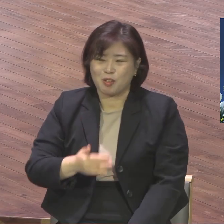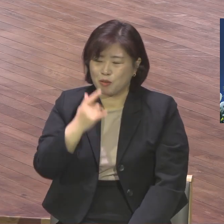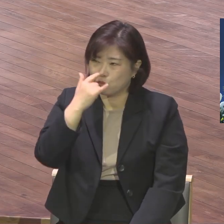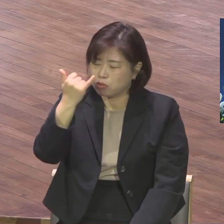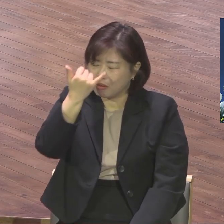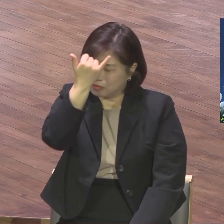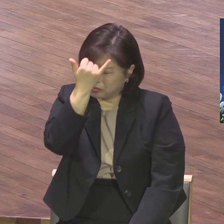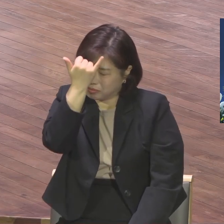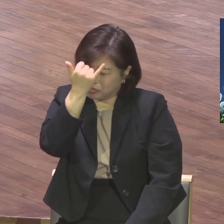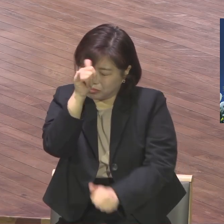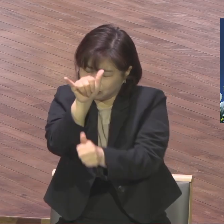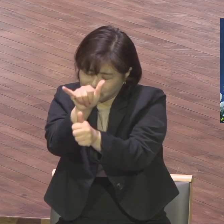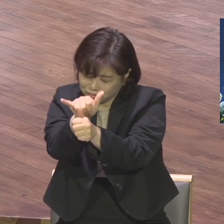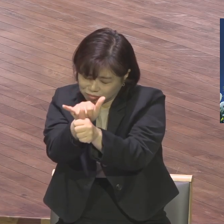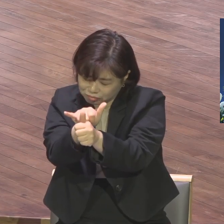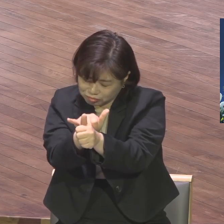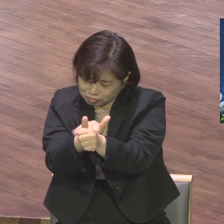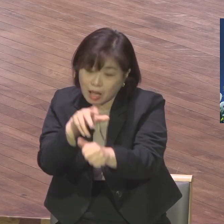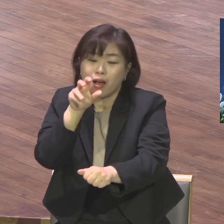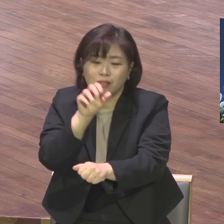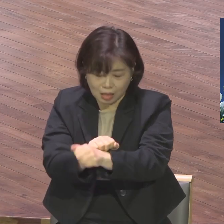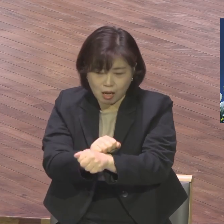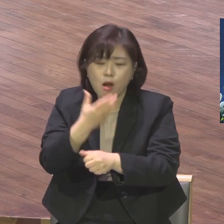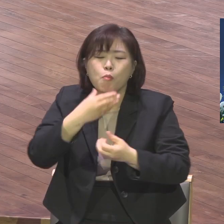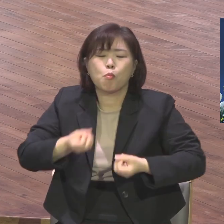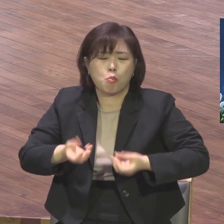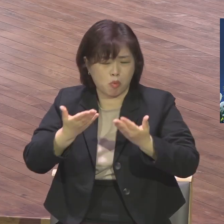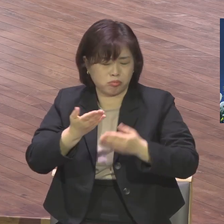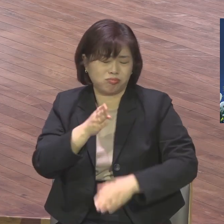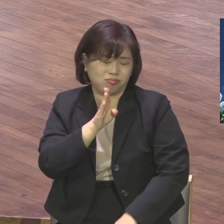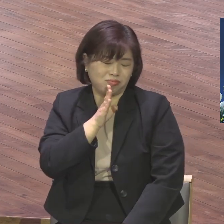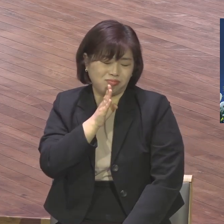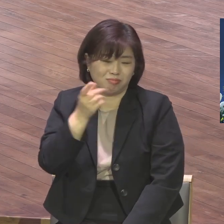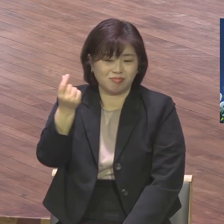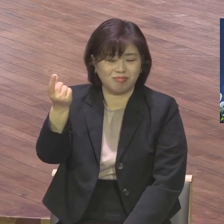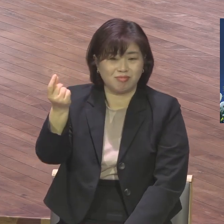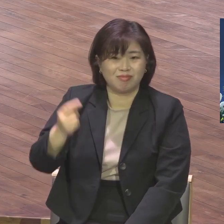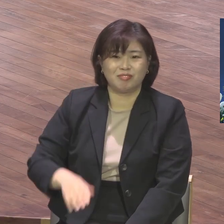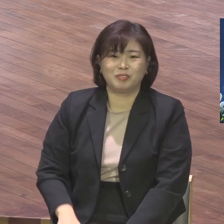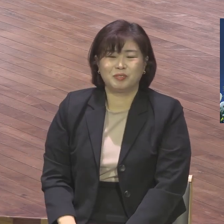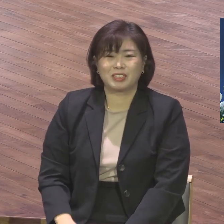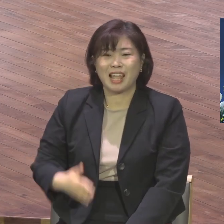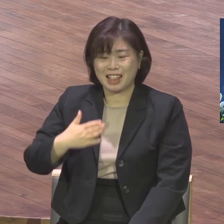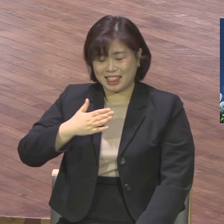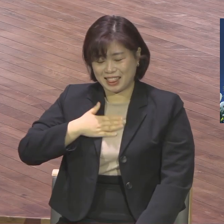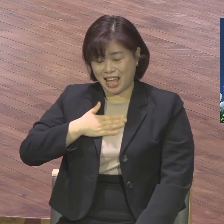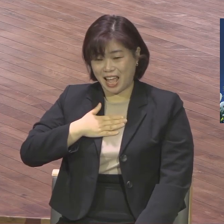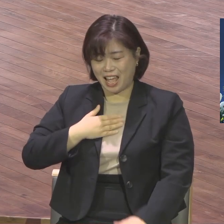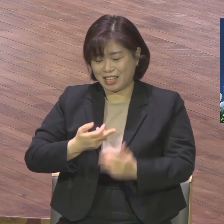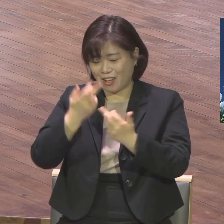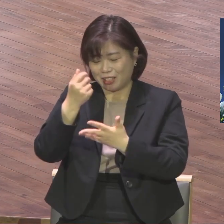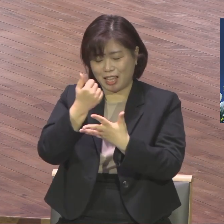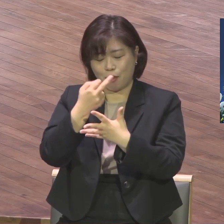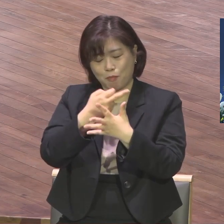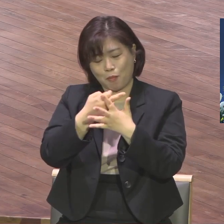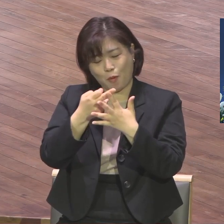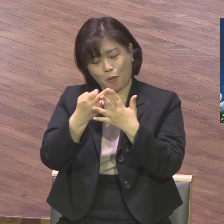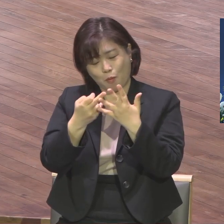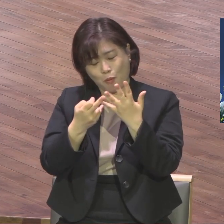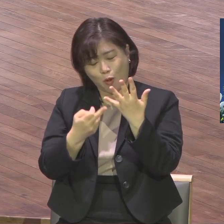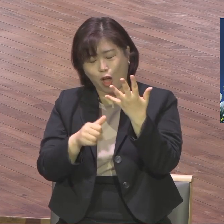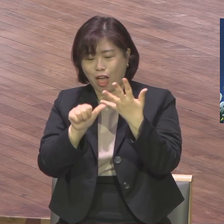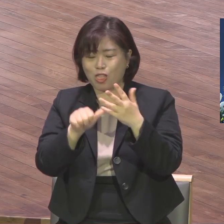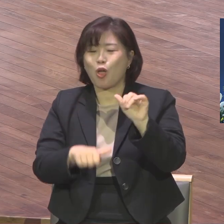효도하면 축복받아요. 저희 아버지 어머니는 우리 형제들이 많지만 오남 일리지만은 아버지 어머니가